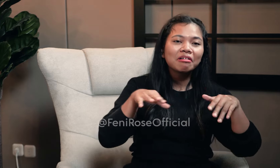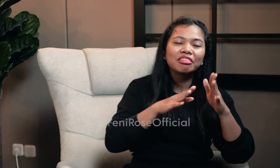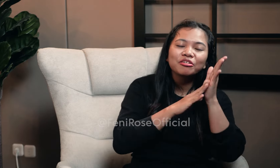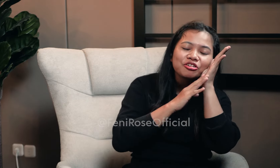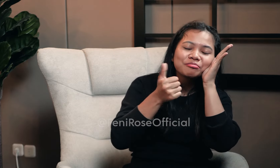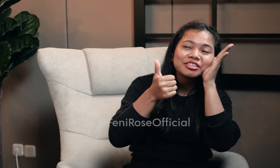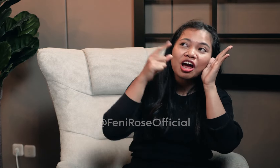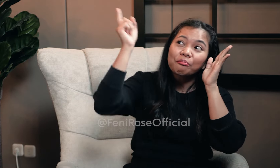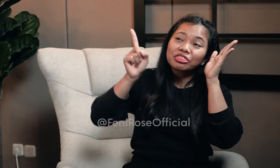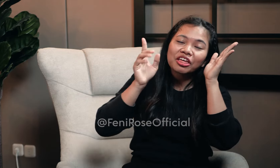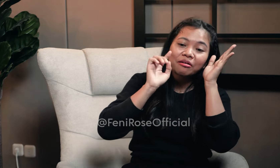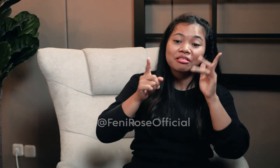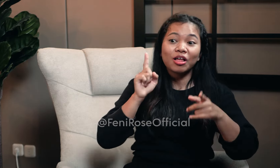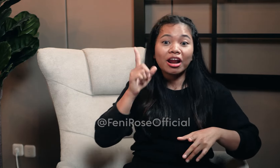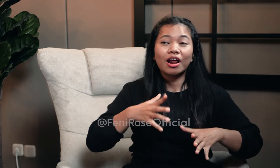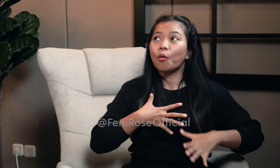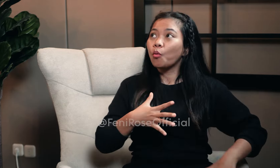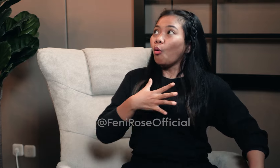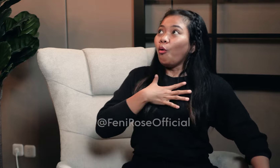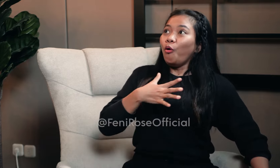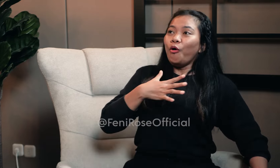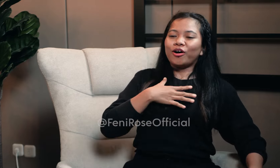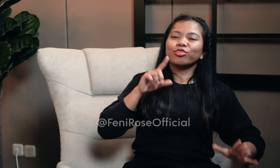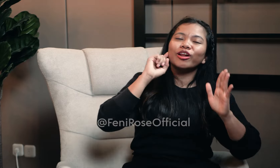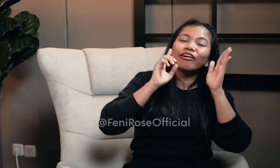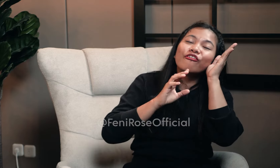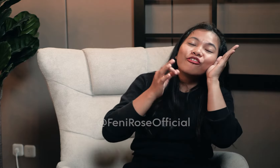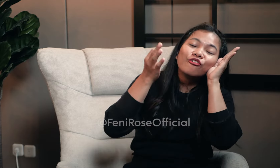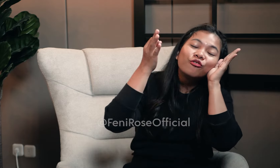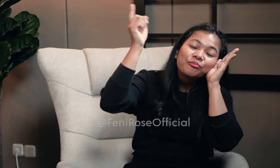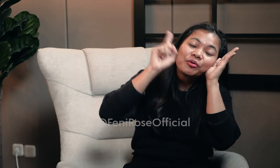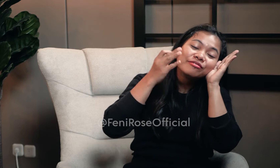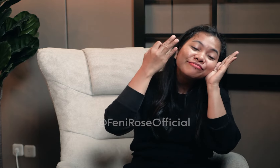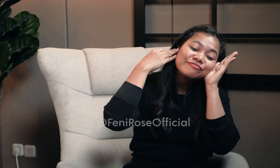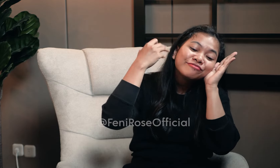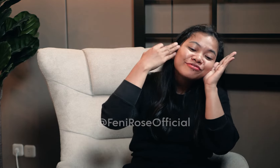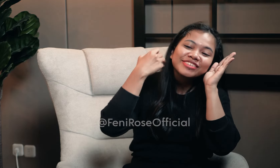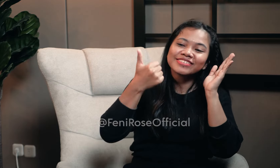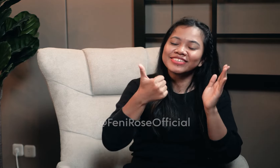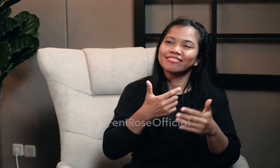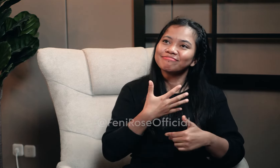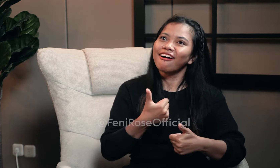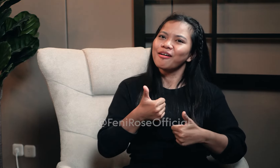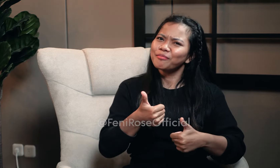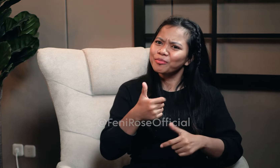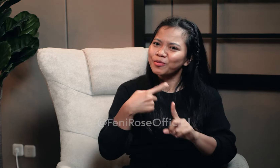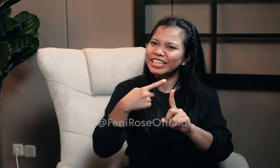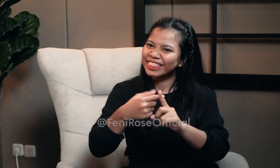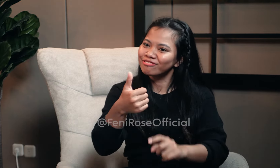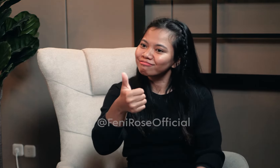Eh kalau dengar eh ketika tidur apa Lampu mati ya udah saya tidur aja tapi kalau tuli